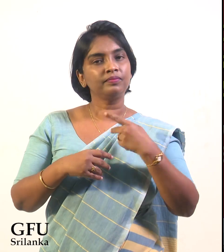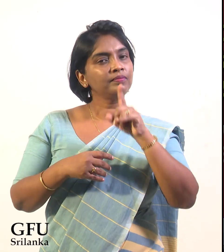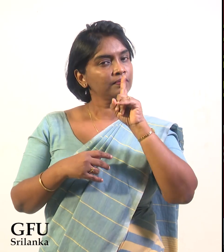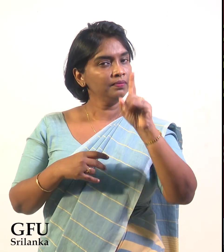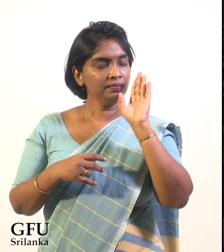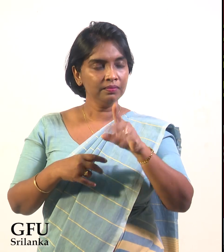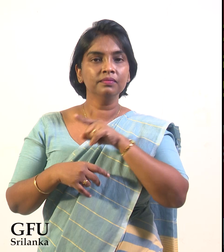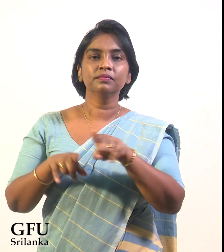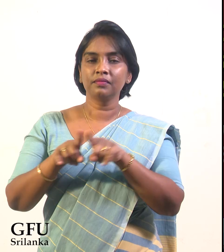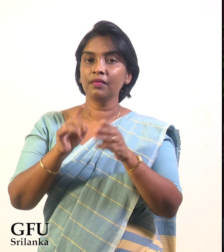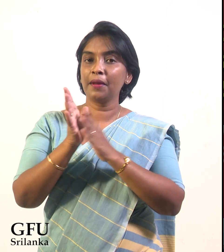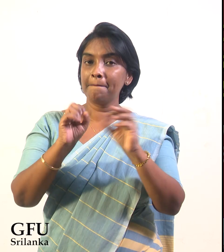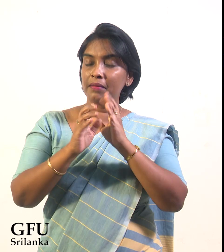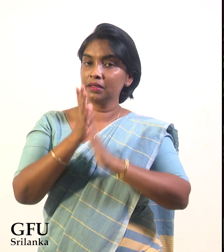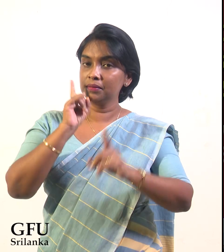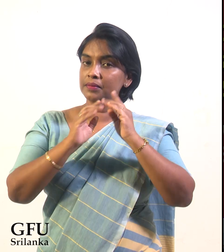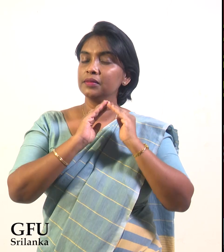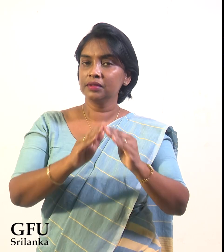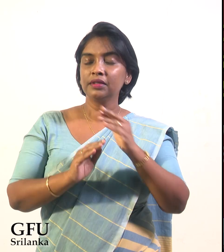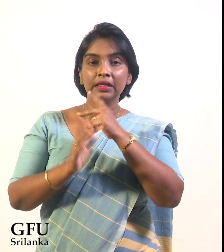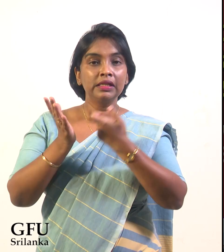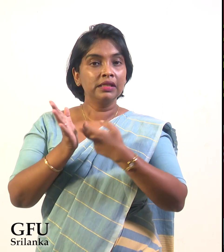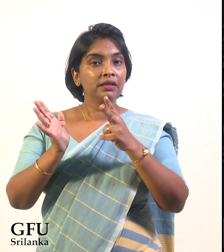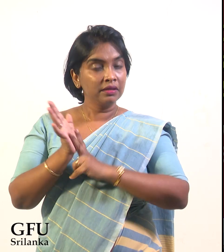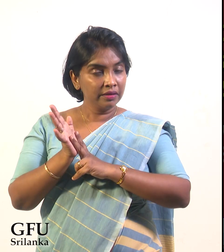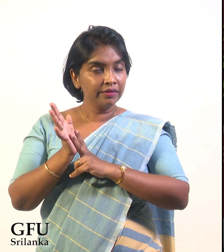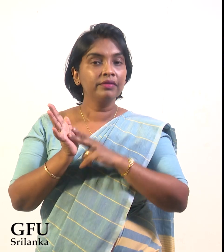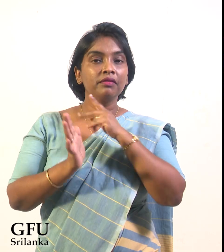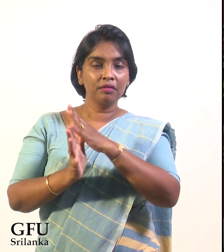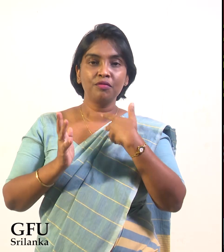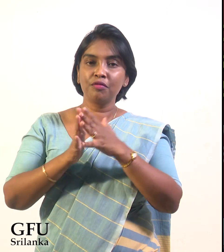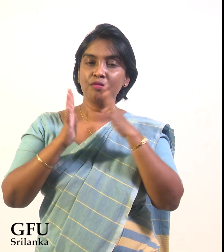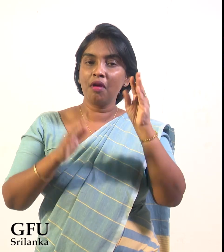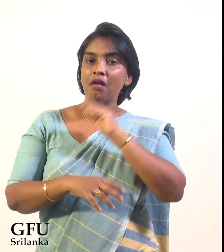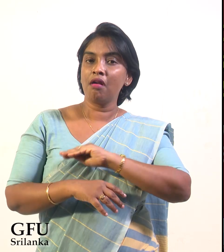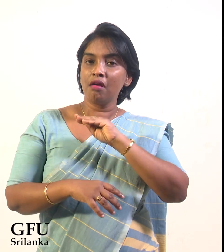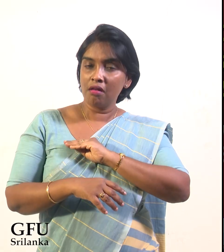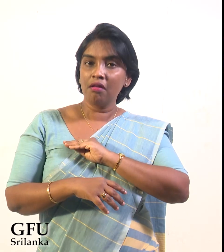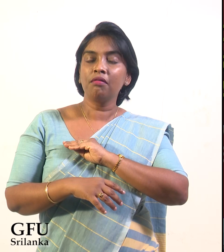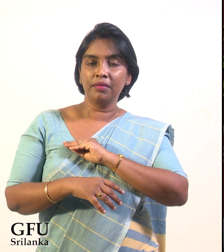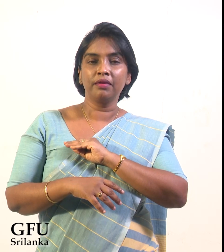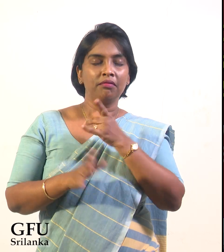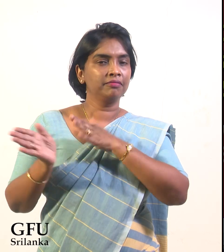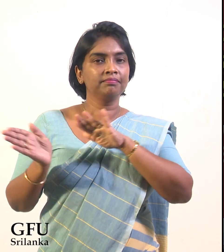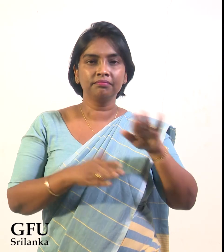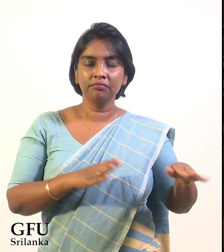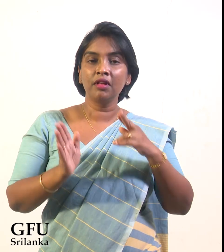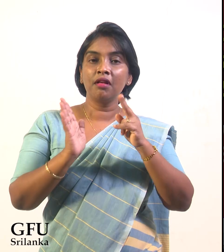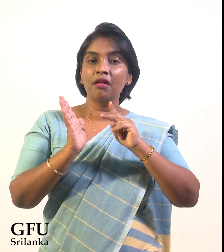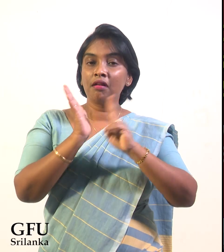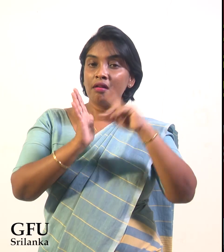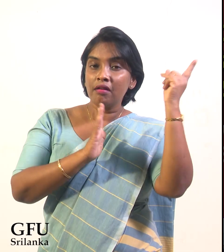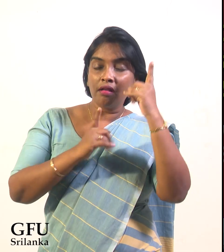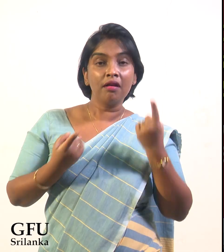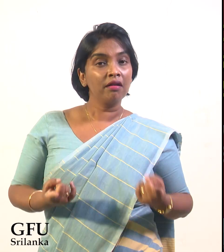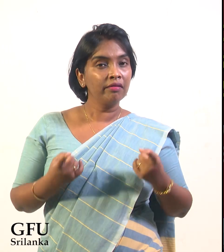විශේෂයෙන්ම මා සඳහන් කරන්නට ඕනේ මාධ්‍ය අමාත්‍යාංශයේ නාලිකාවන් වල අපේ විශාල ආදායම් මට්ටම් පැත්තක තියලා